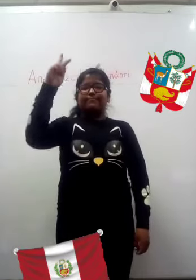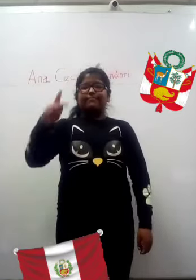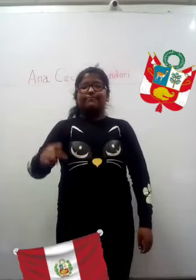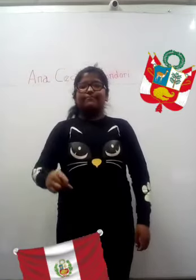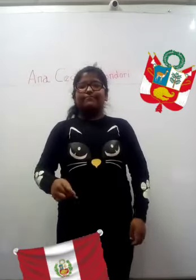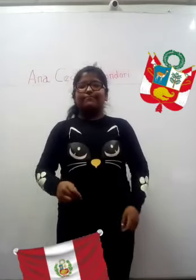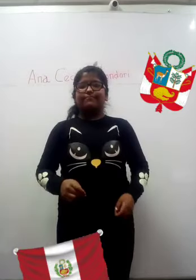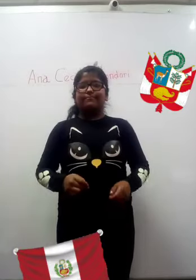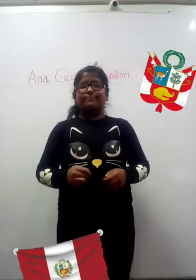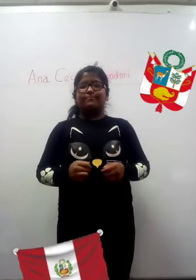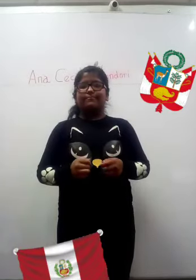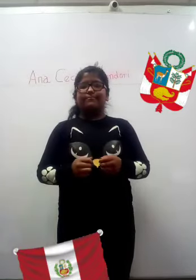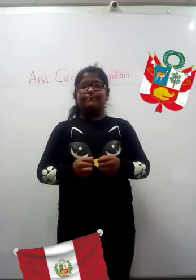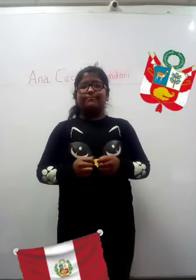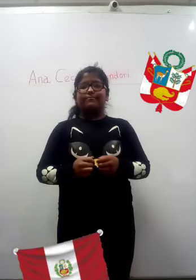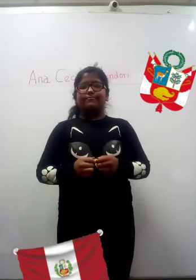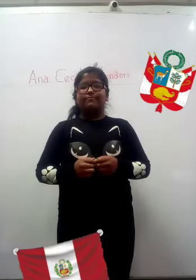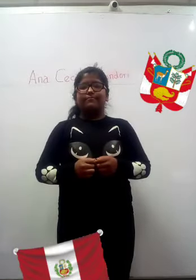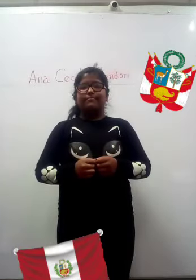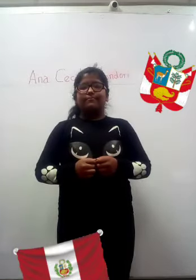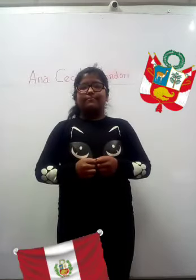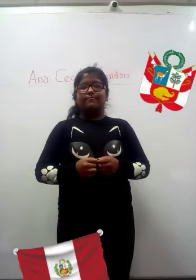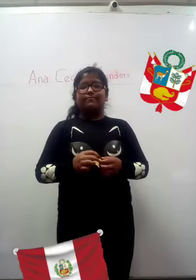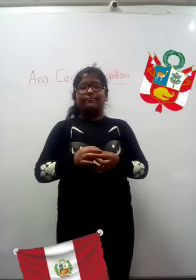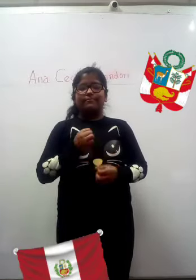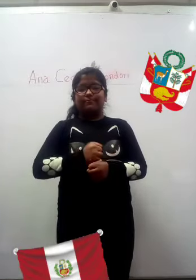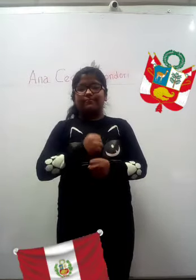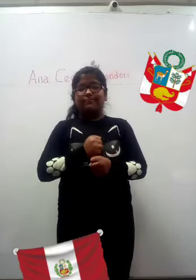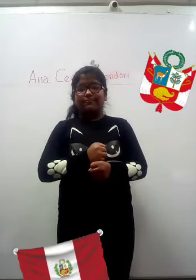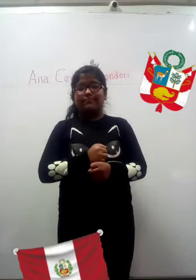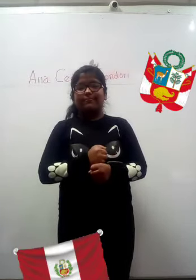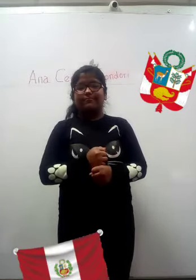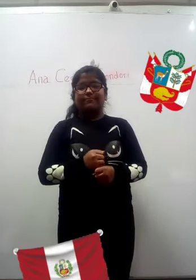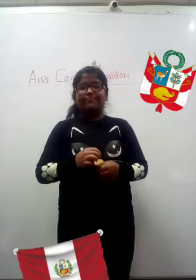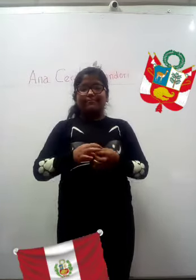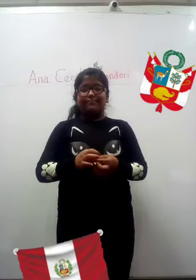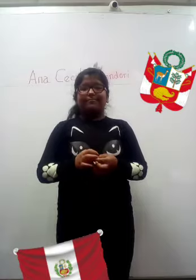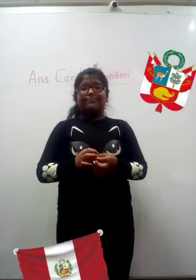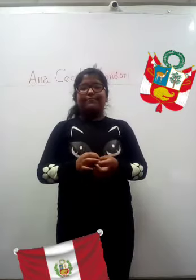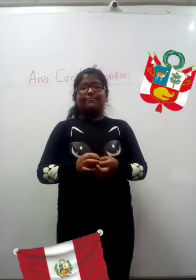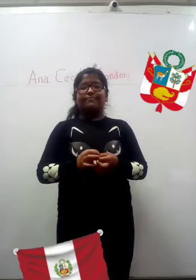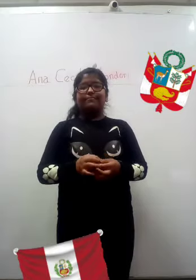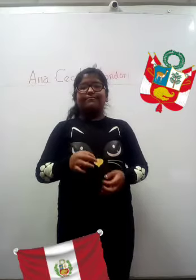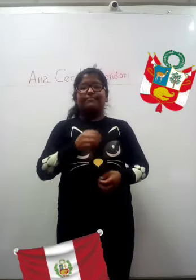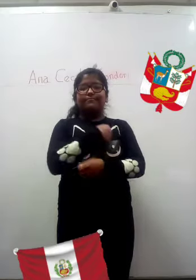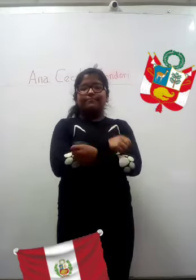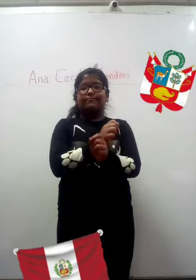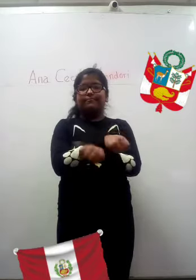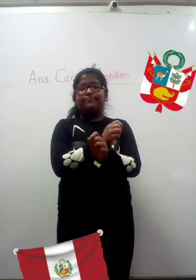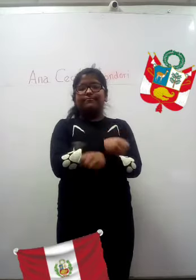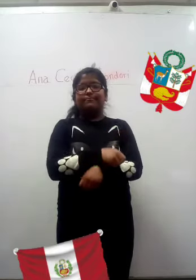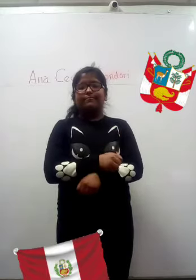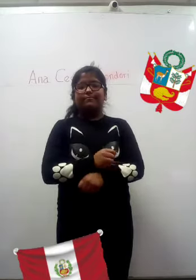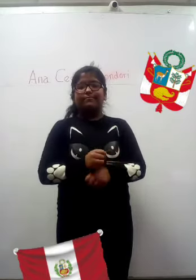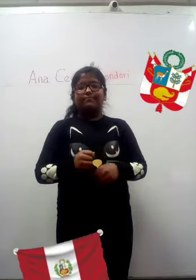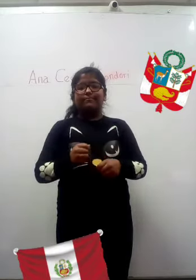Perú. Unido el trabajo, unido el trabajo, unido el deporte, unido el deporte, unidos